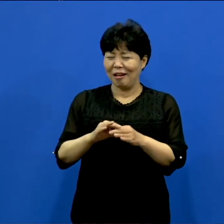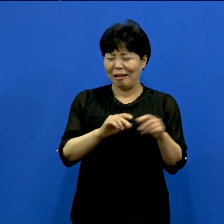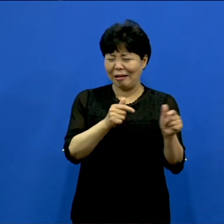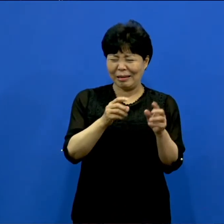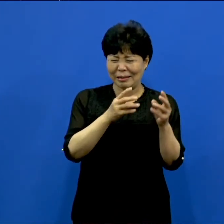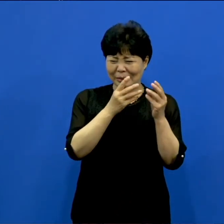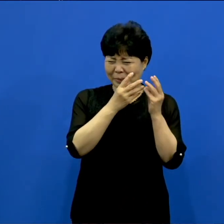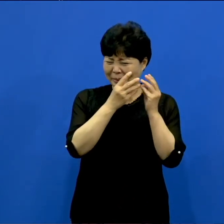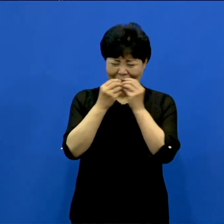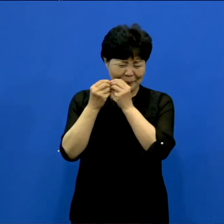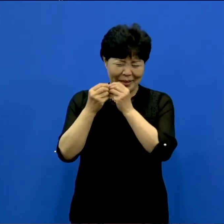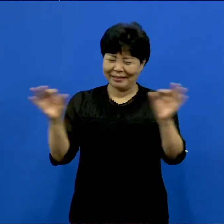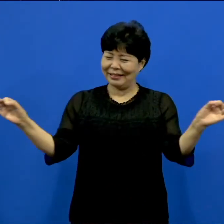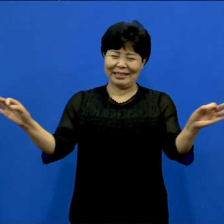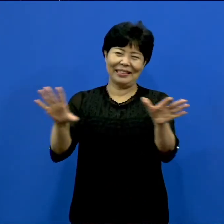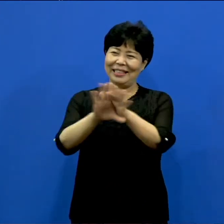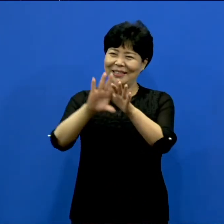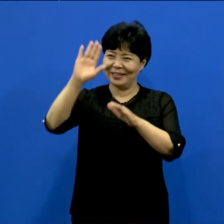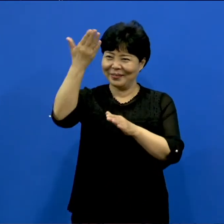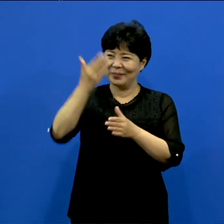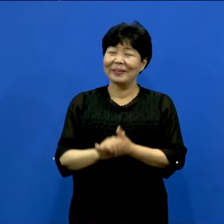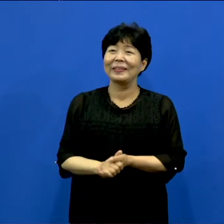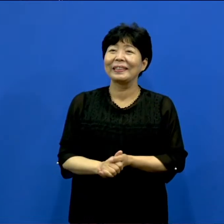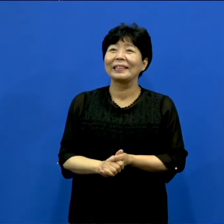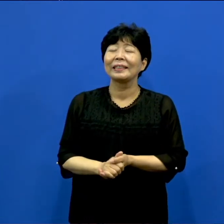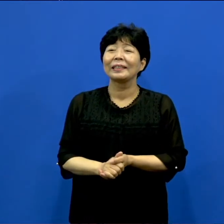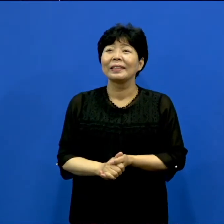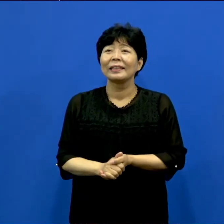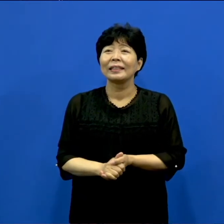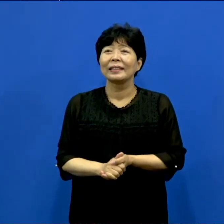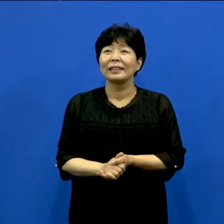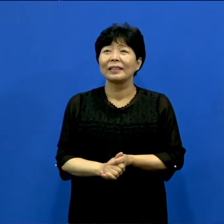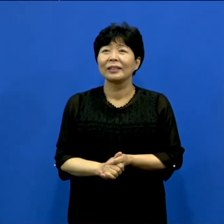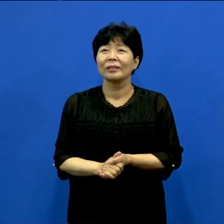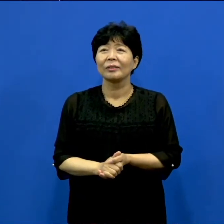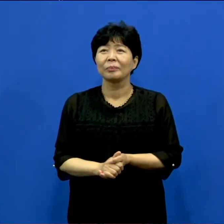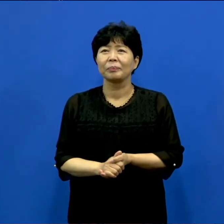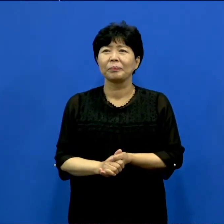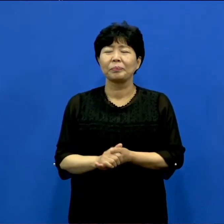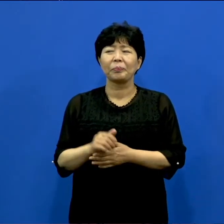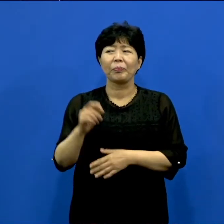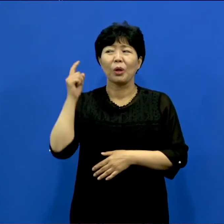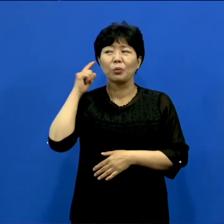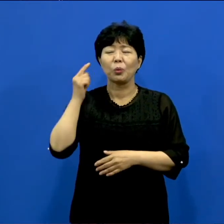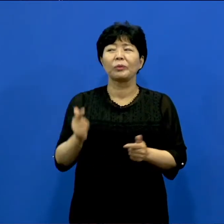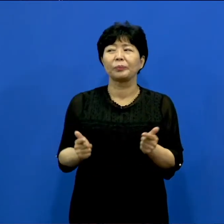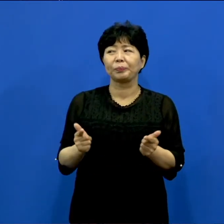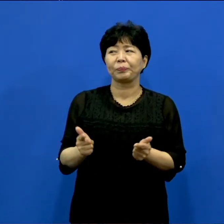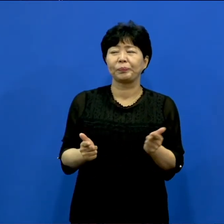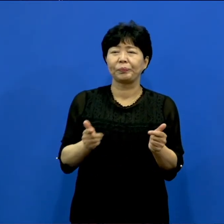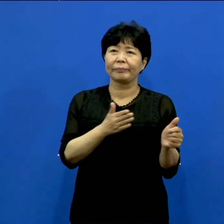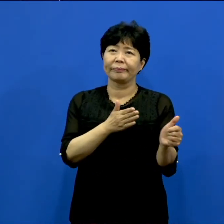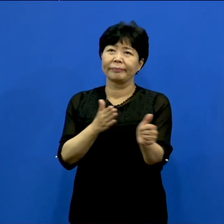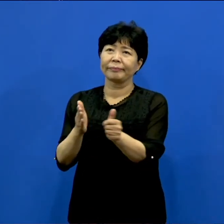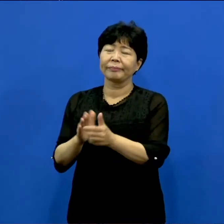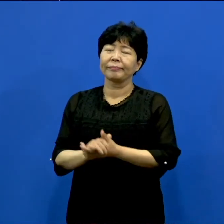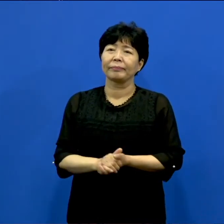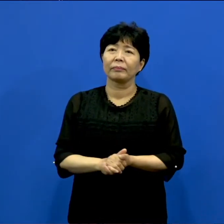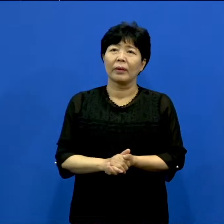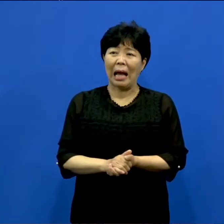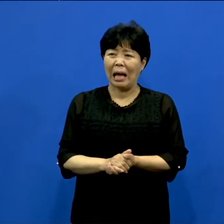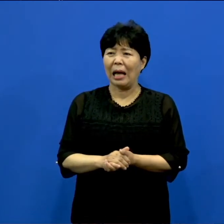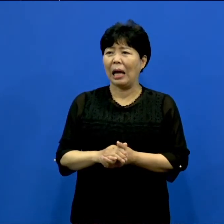바랍니다. 위에 이게 뭐야, 바람 좀 이렇게 좀 나게 해주세요. 덥습니다.